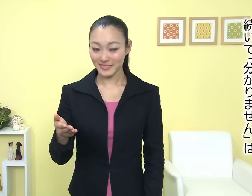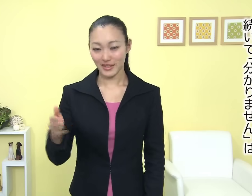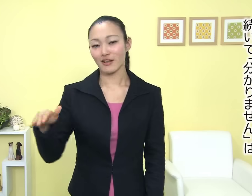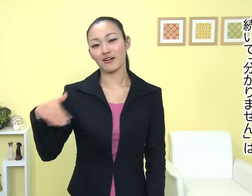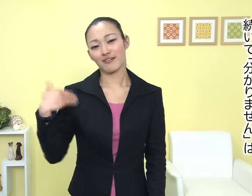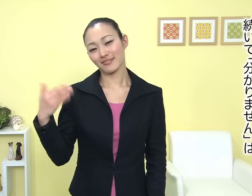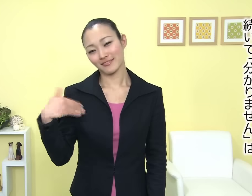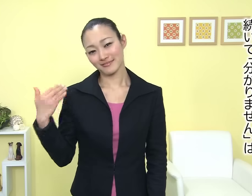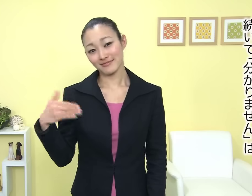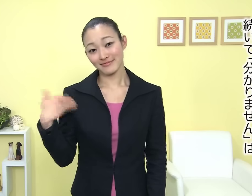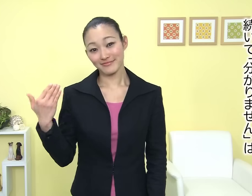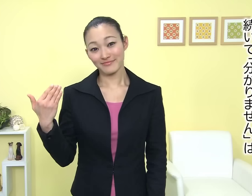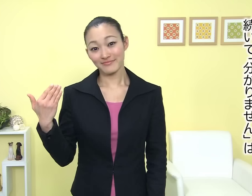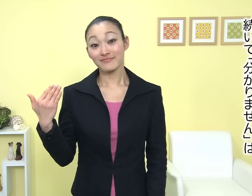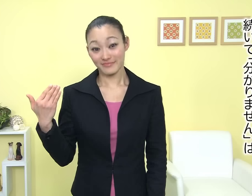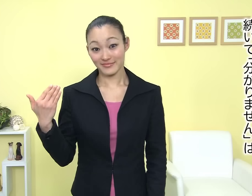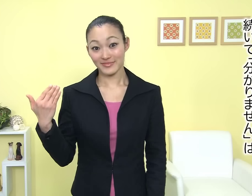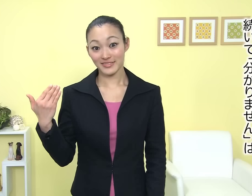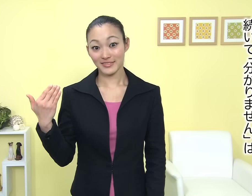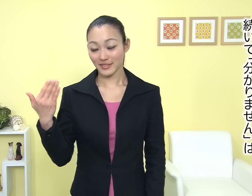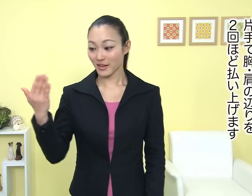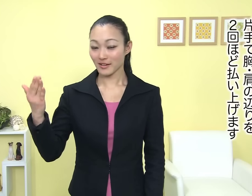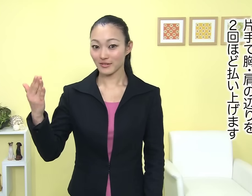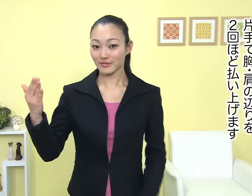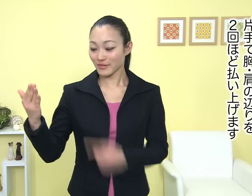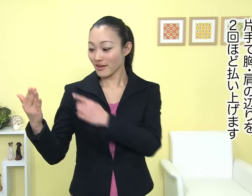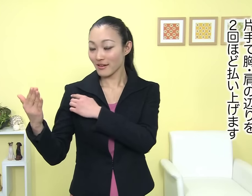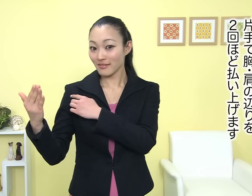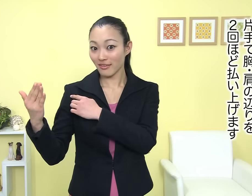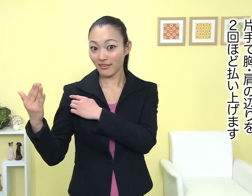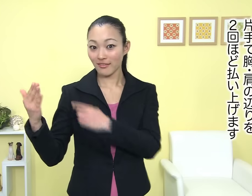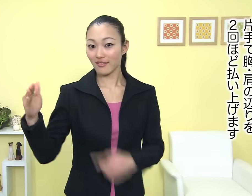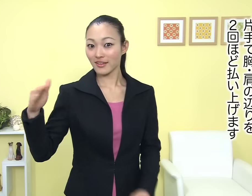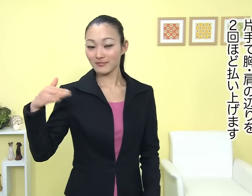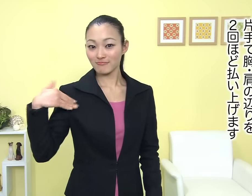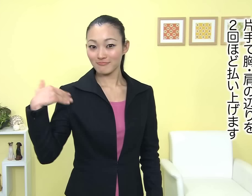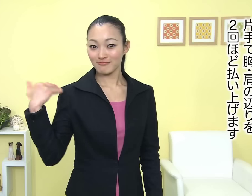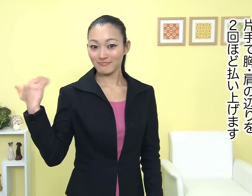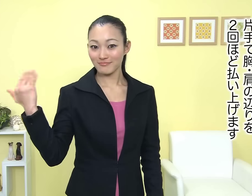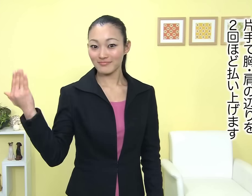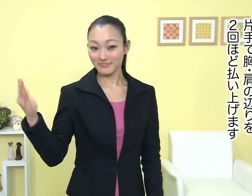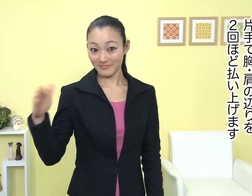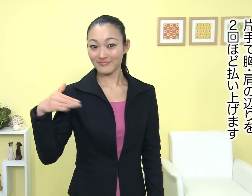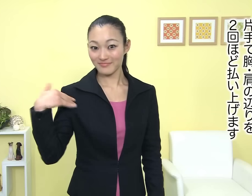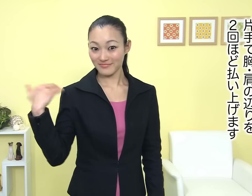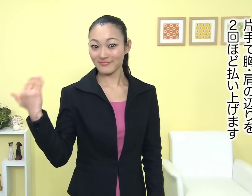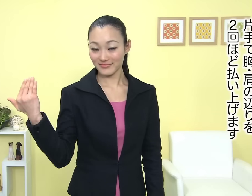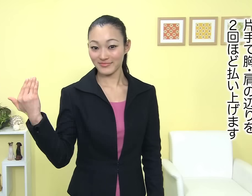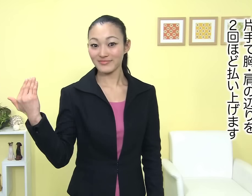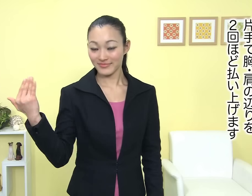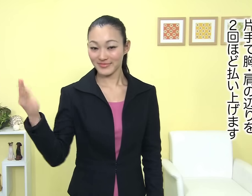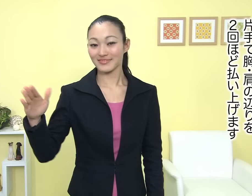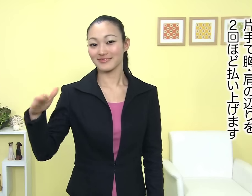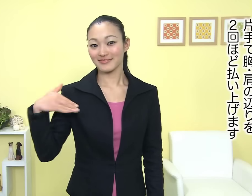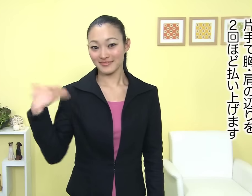続いて、わかりませんは、片手で胸、肩のあたりを2回ほど払い上げます。